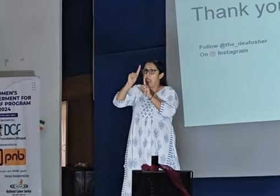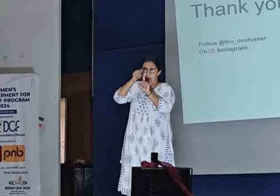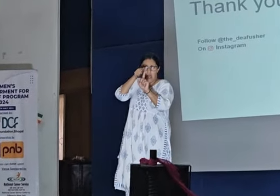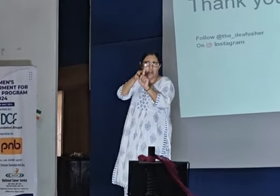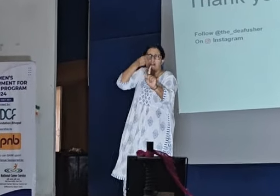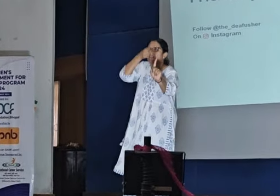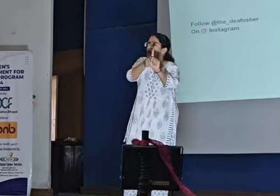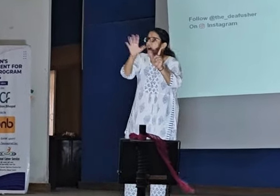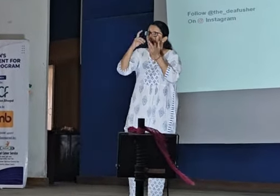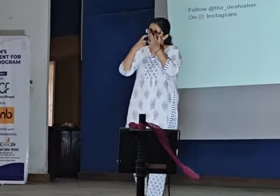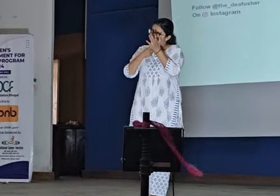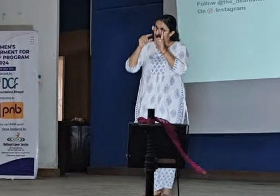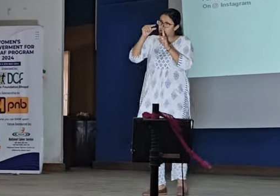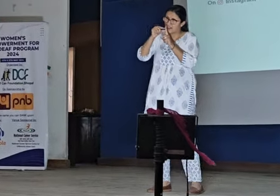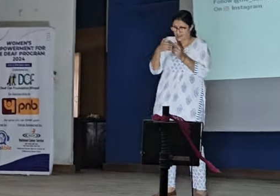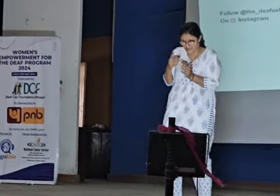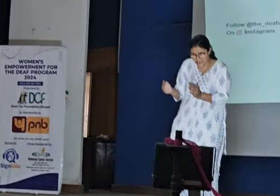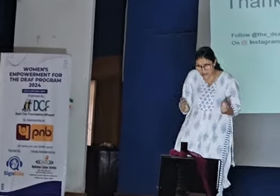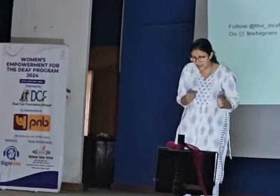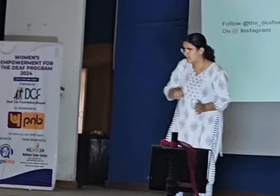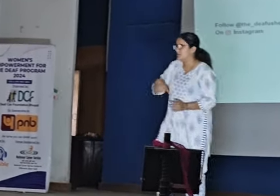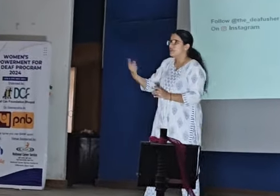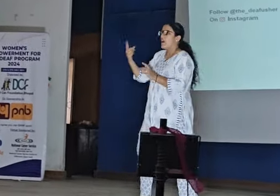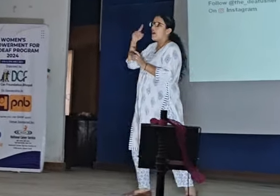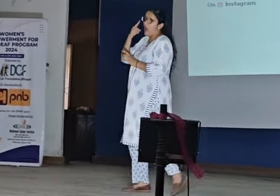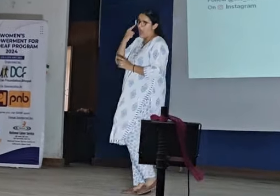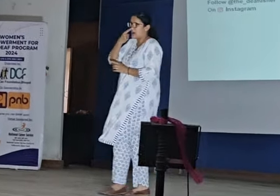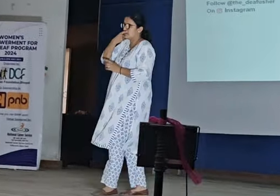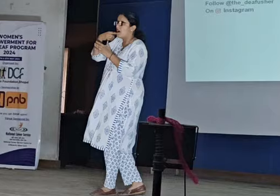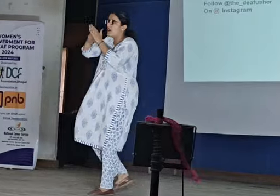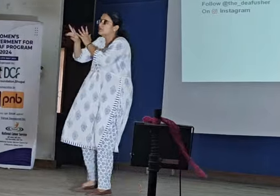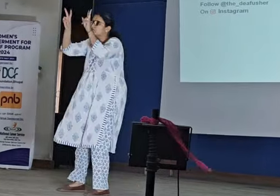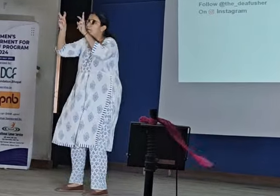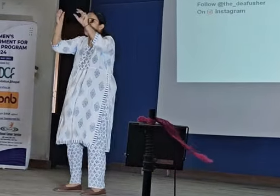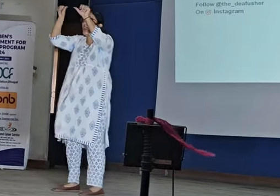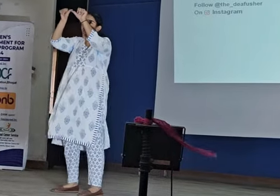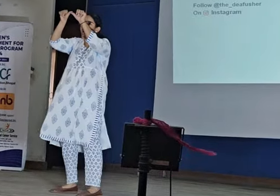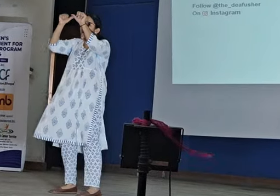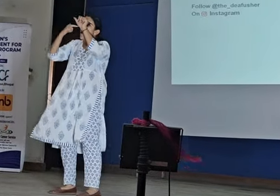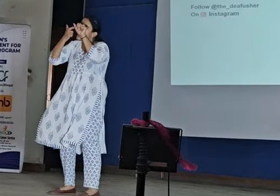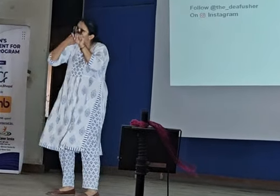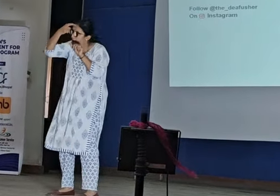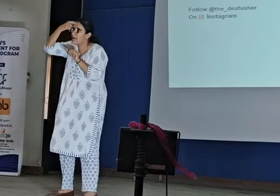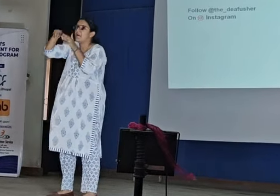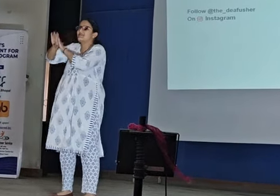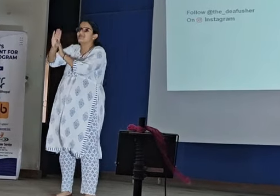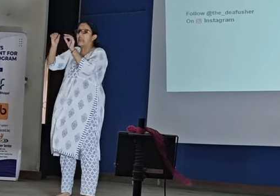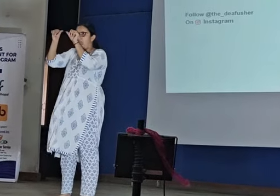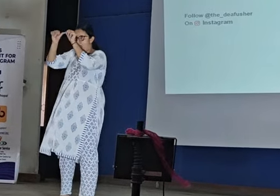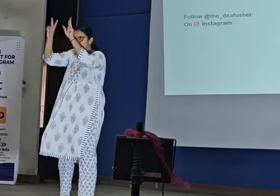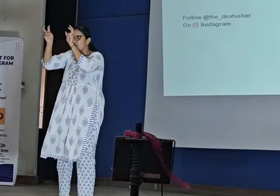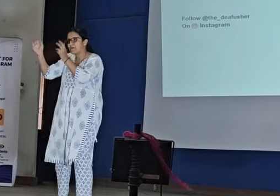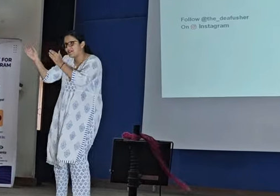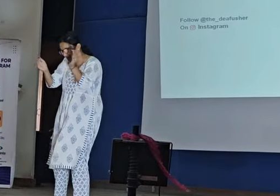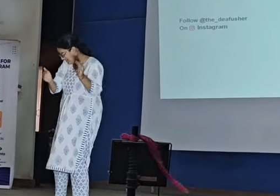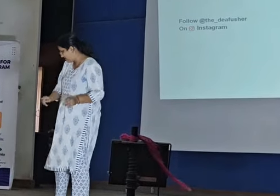सबसे अलग है, तो प्लीज आप इन चीजों को ज्यादा मतलब लोड ना लें, क्योंकि ये चीज हो सकता है आपको नेचुरली